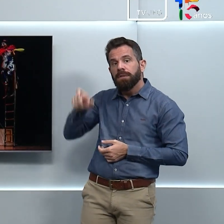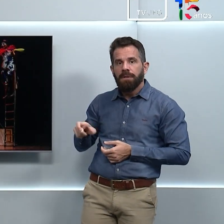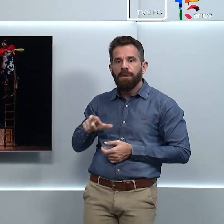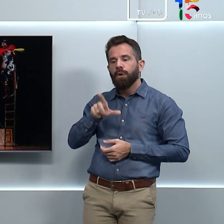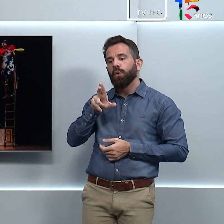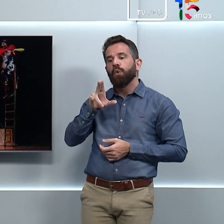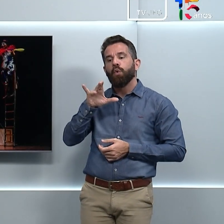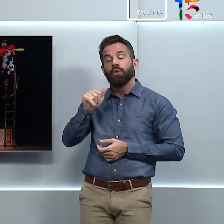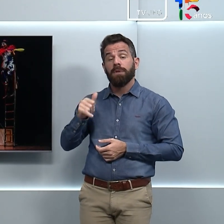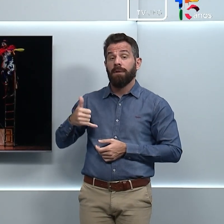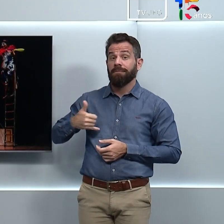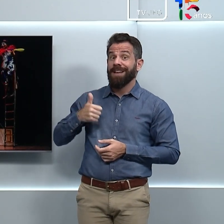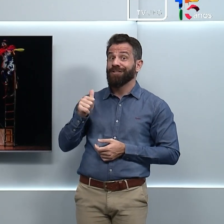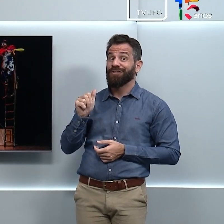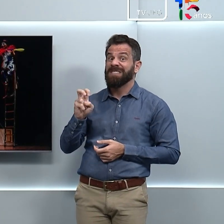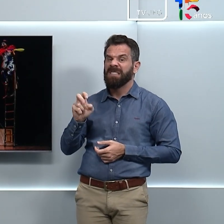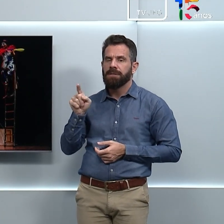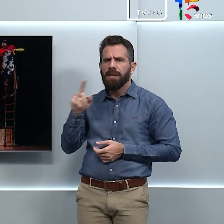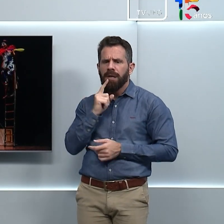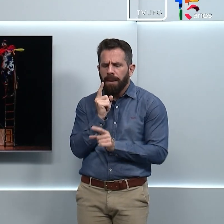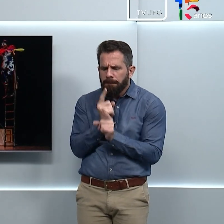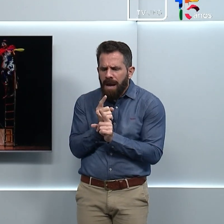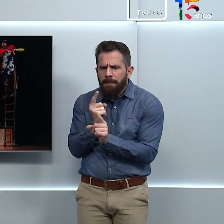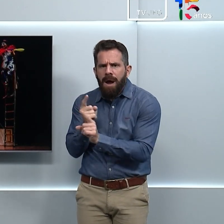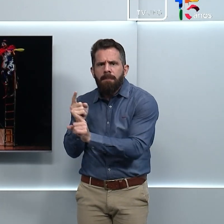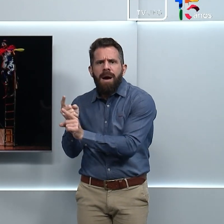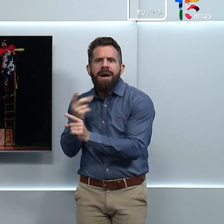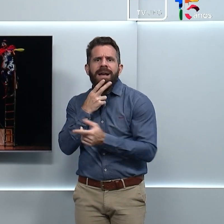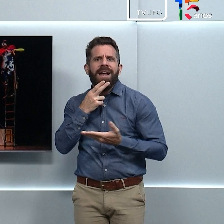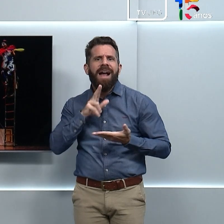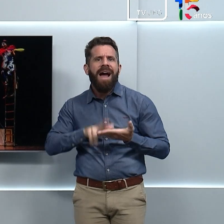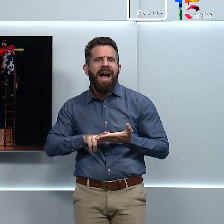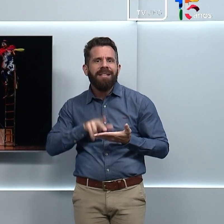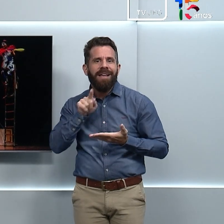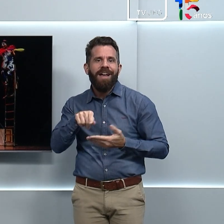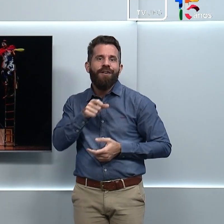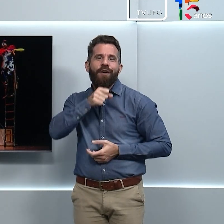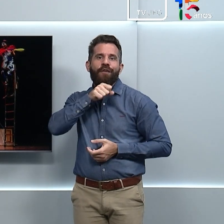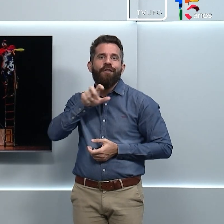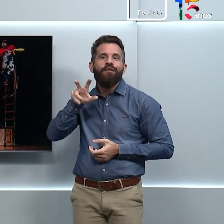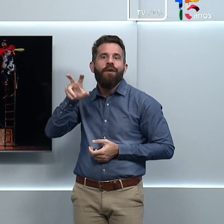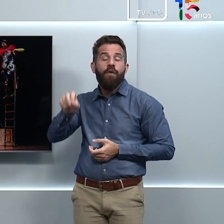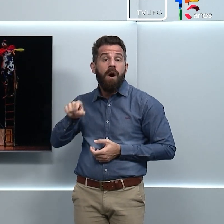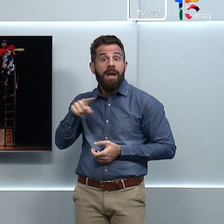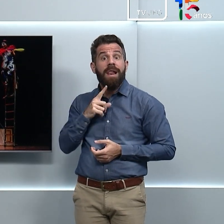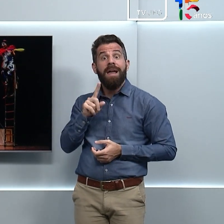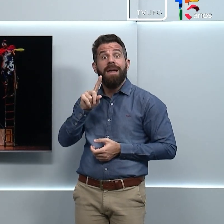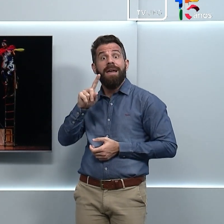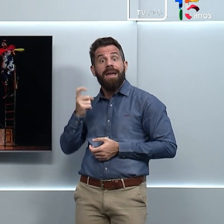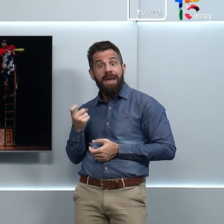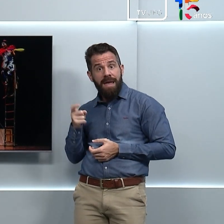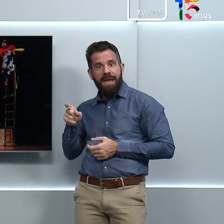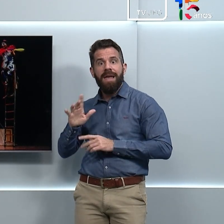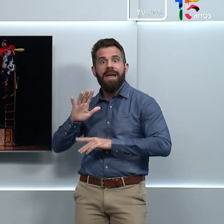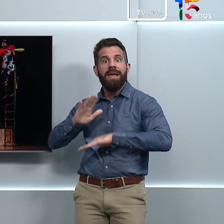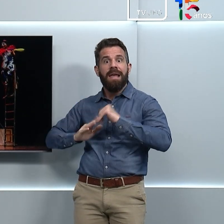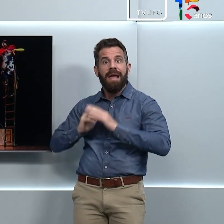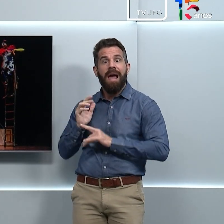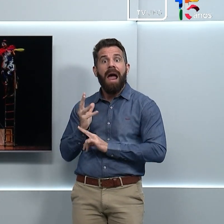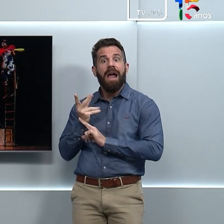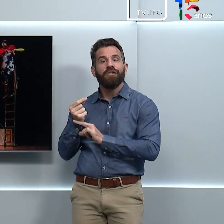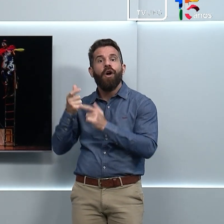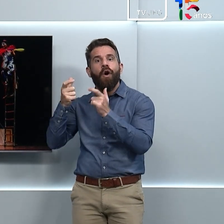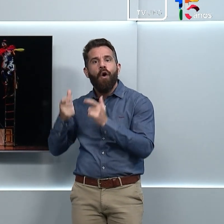jovem de 15 anos que encontra cartas antigas do avô, que é um ex-artista de circo que desapareceu